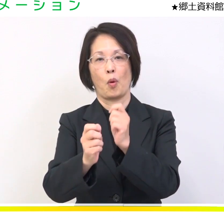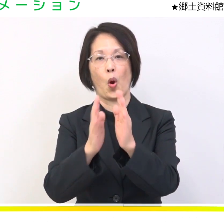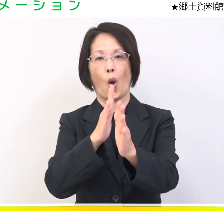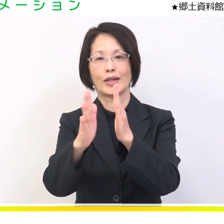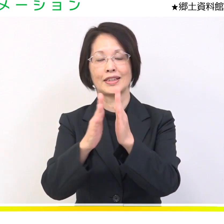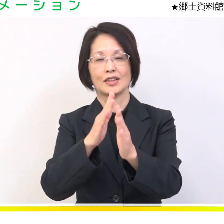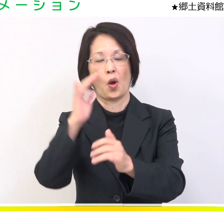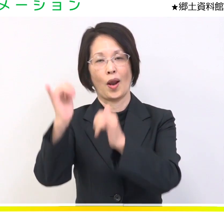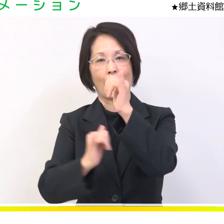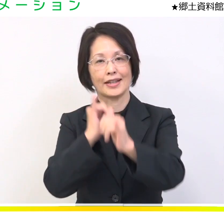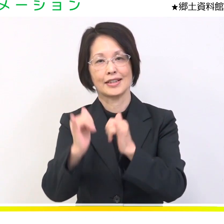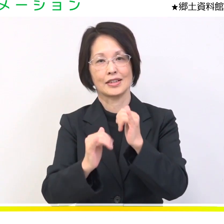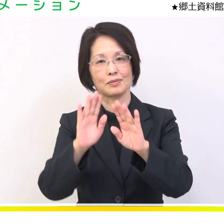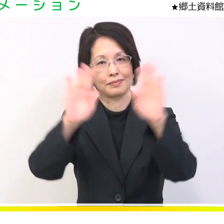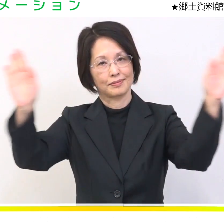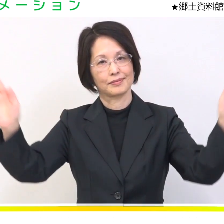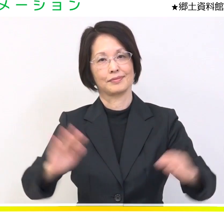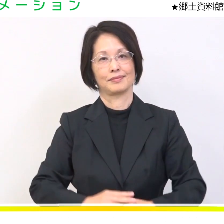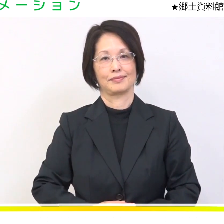ます